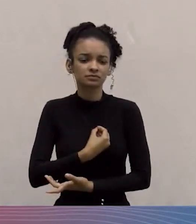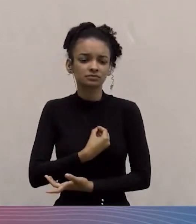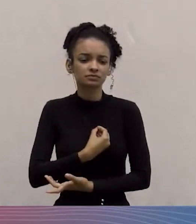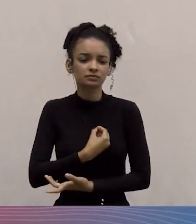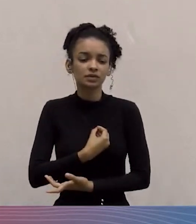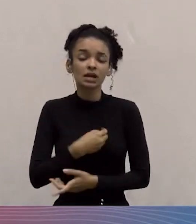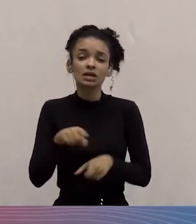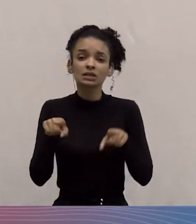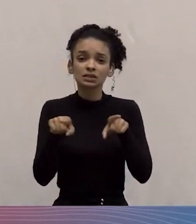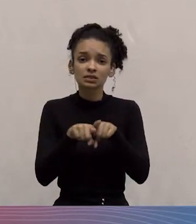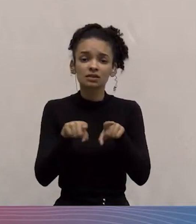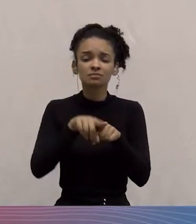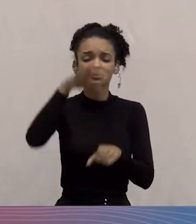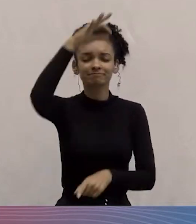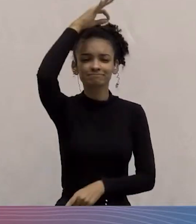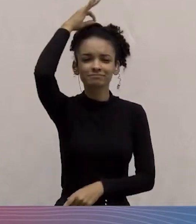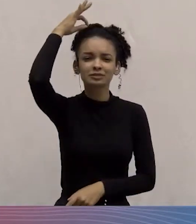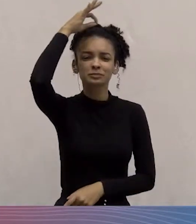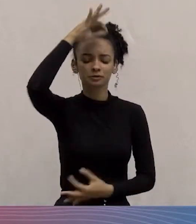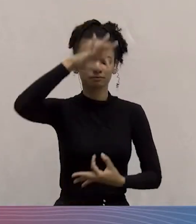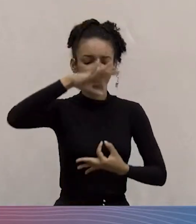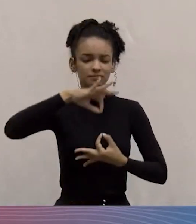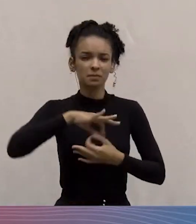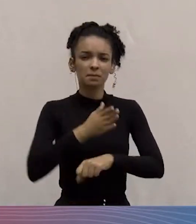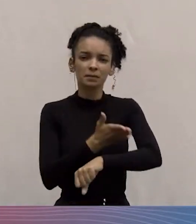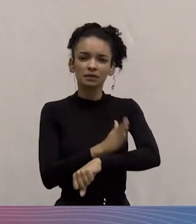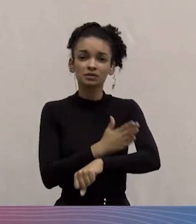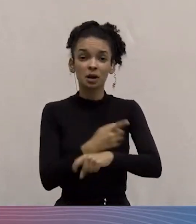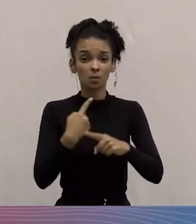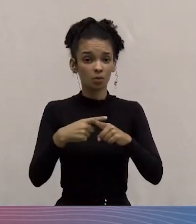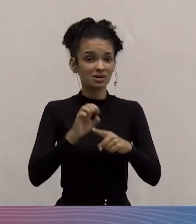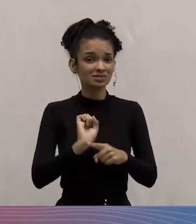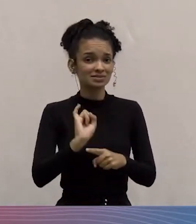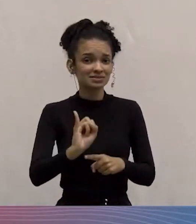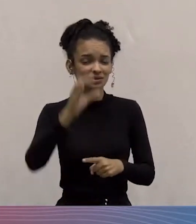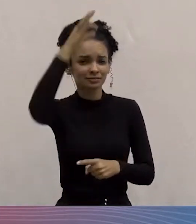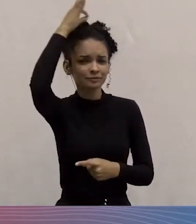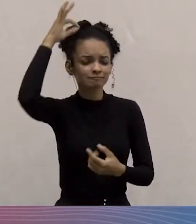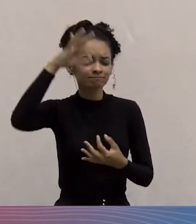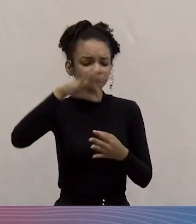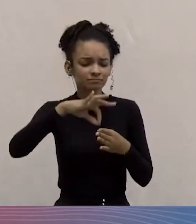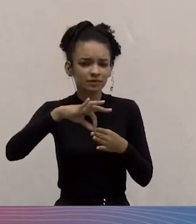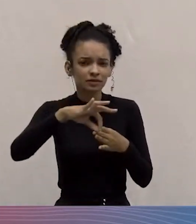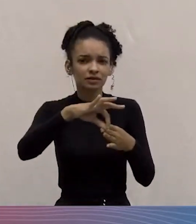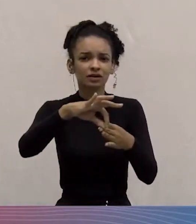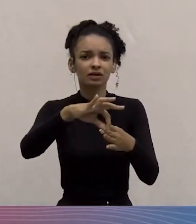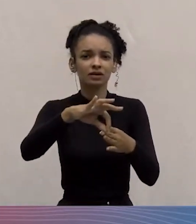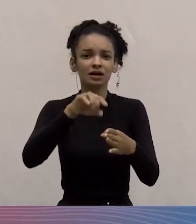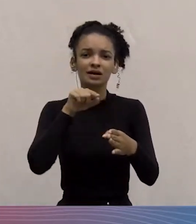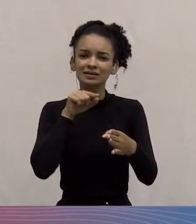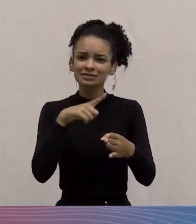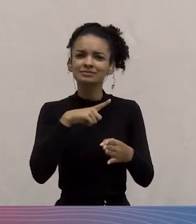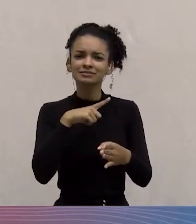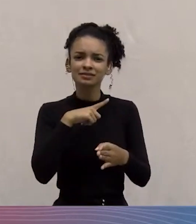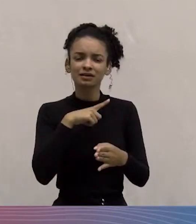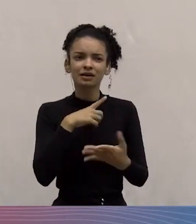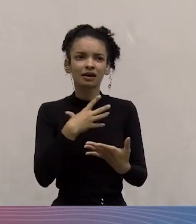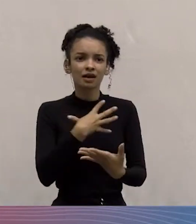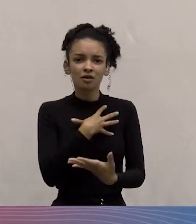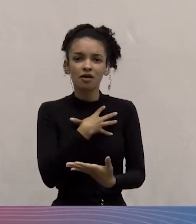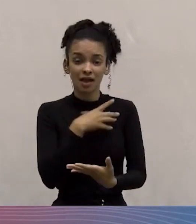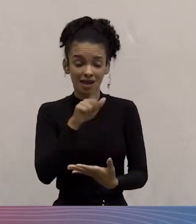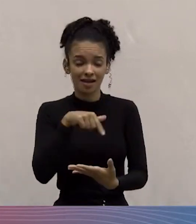no Espírito. Aqueles que são guiados pelo Espírito de Deus é que são filhos de